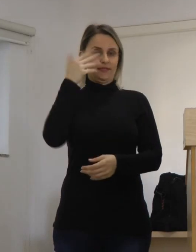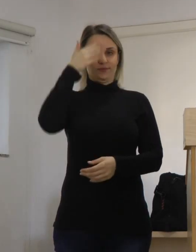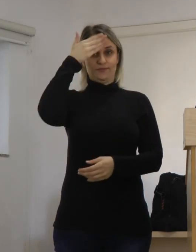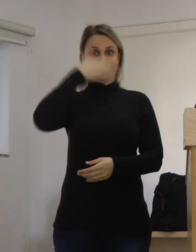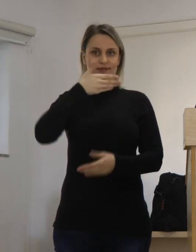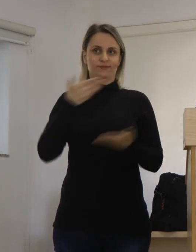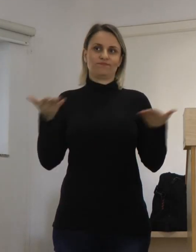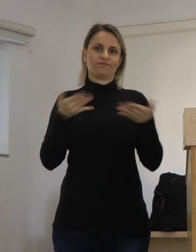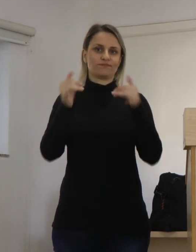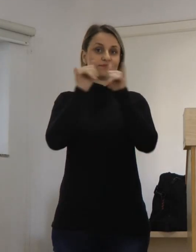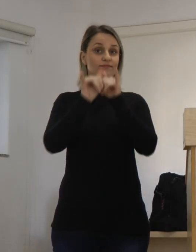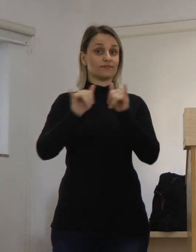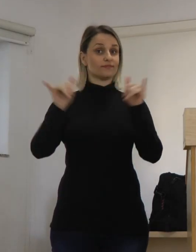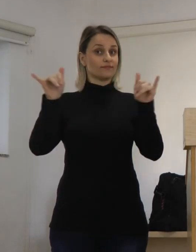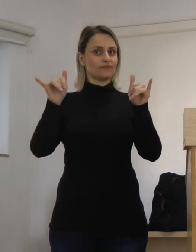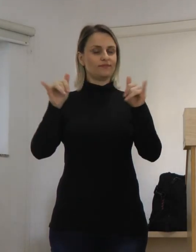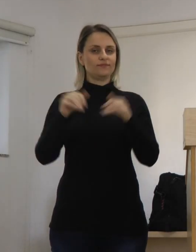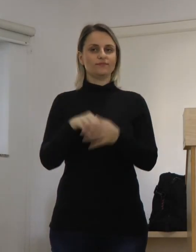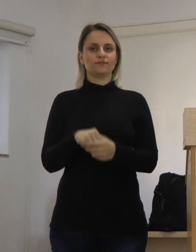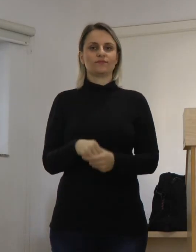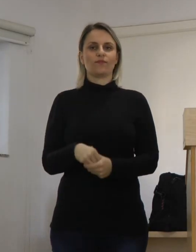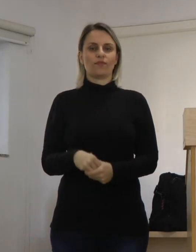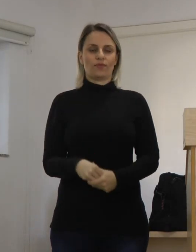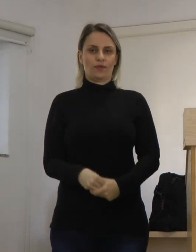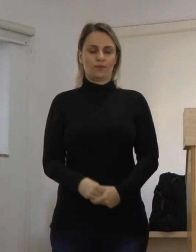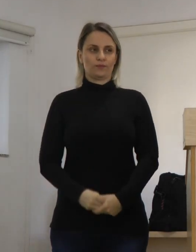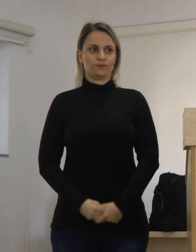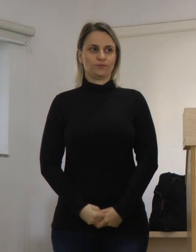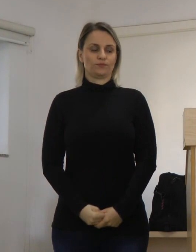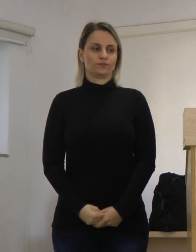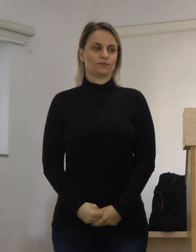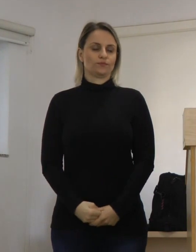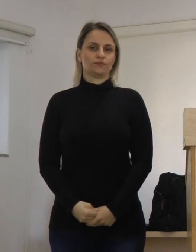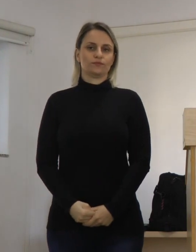poesia Espiritismo do livro Parnaso de Além Túmulo.